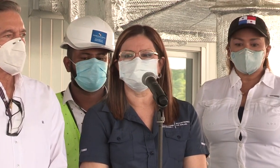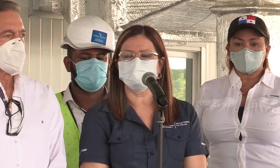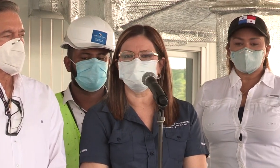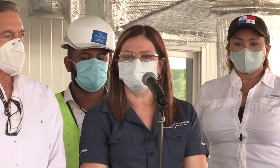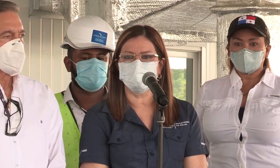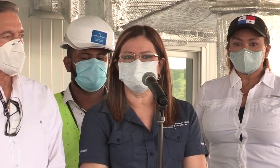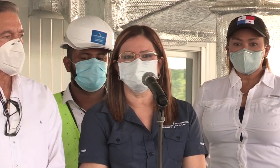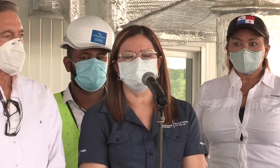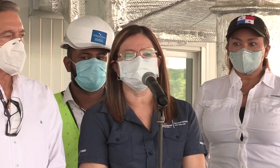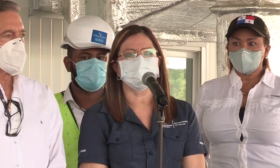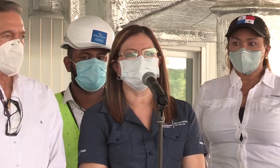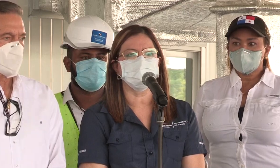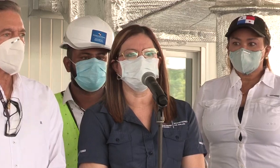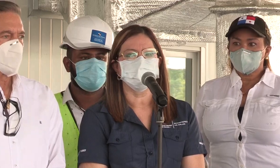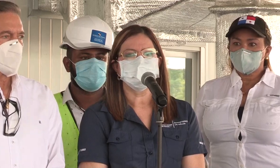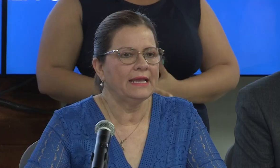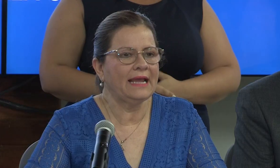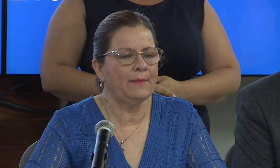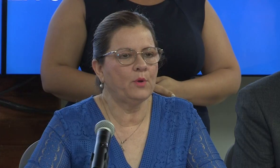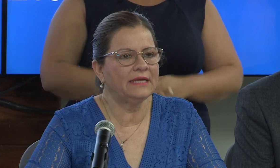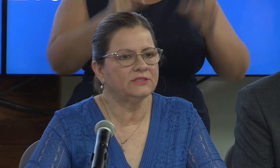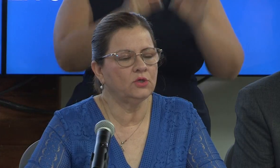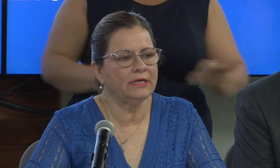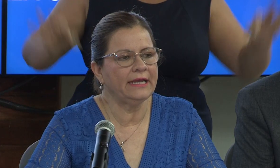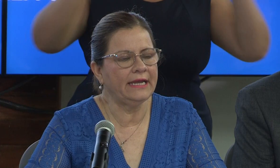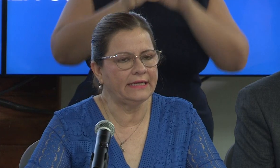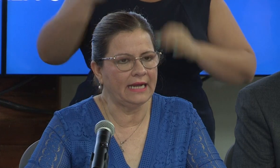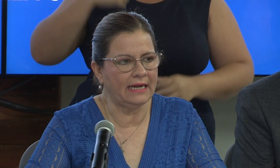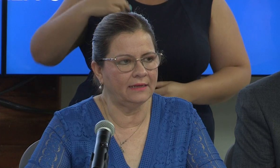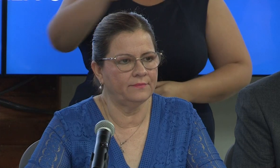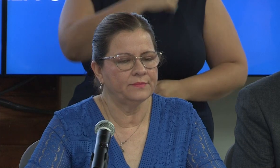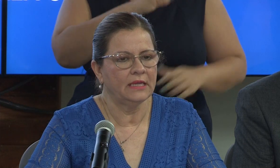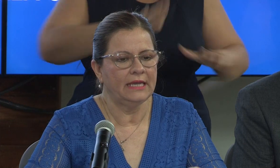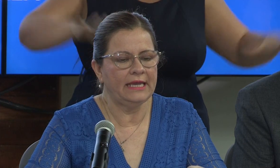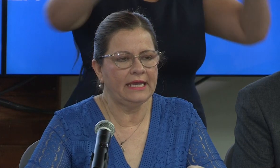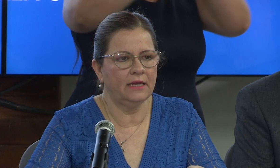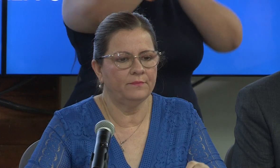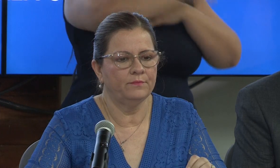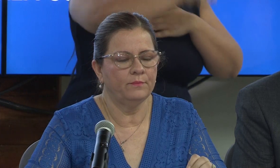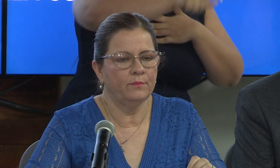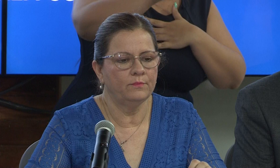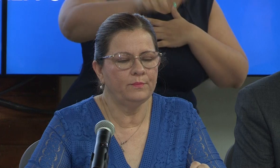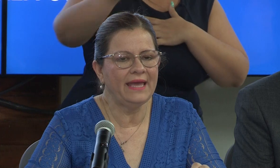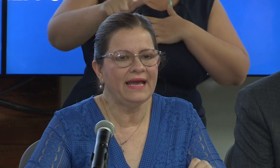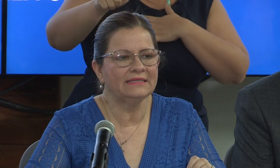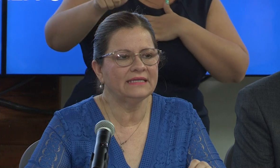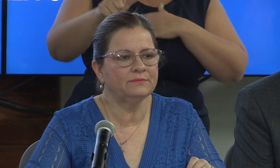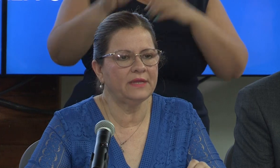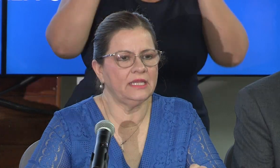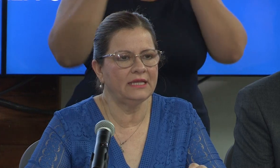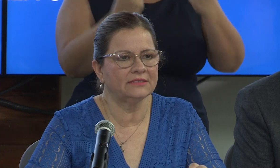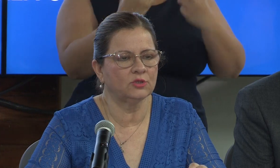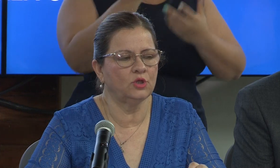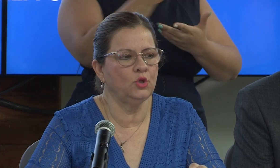incluida la ley seca como el plan progresivo de reactivación de la economía y regreso a la vida normal el cual provoca un aumento de los casos de